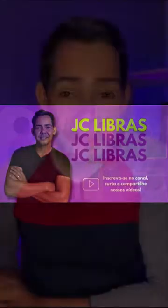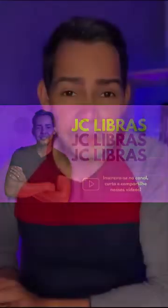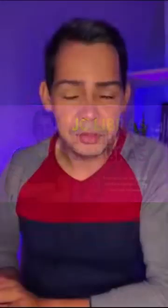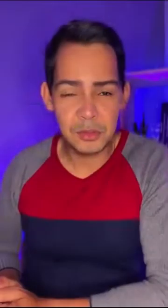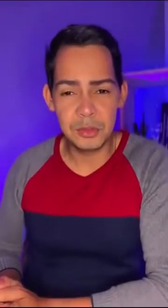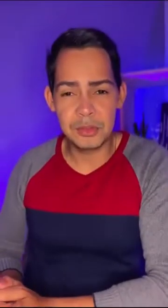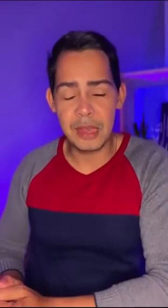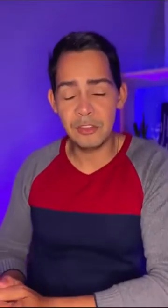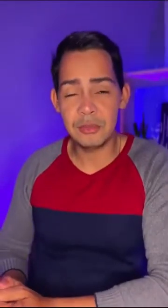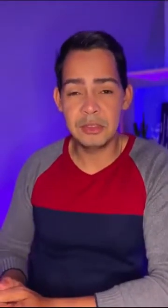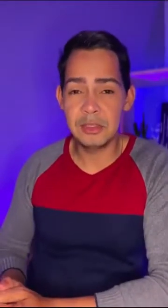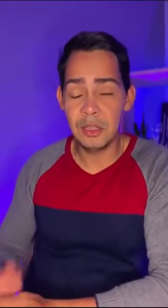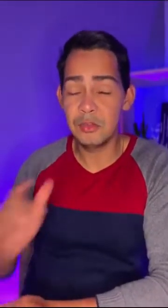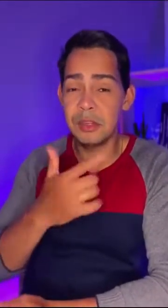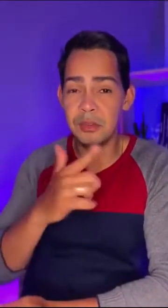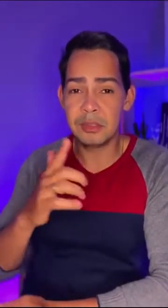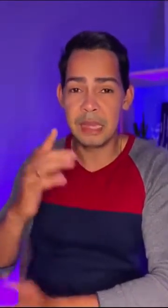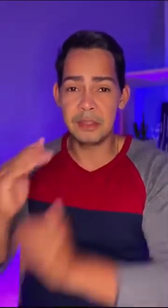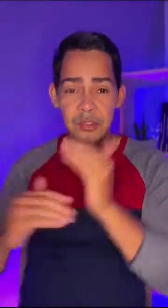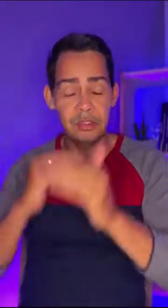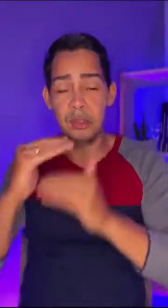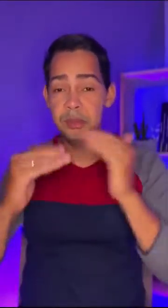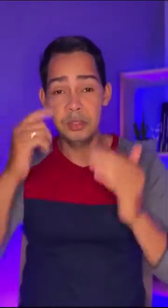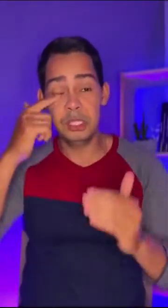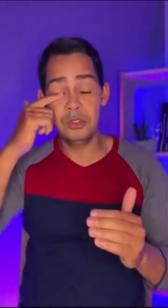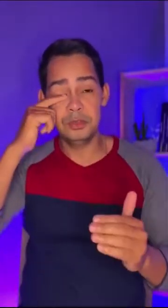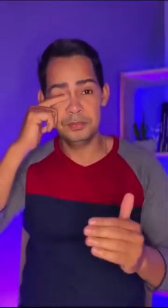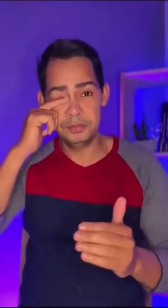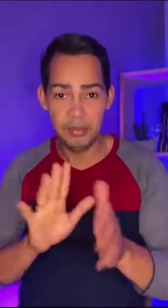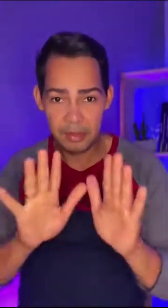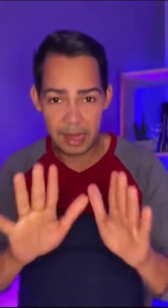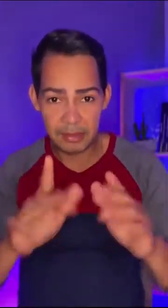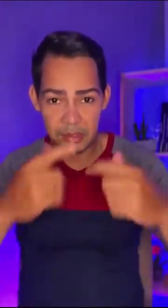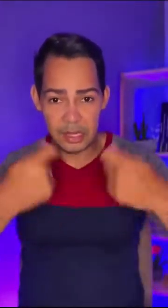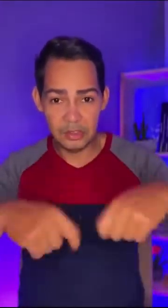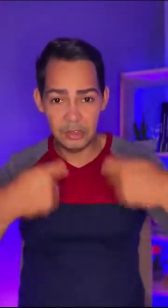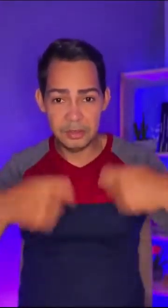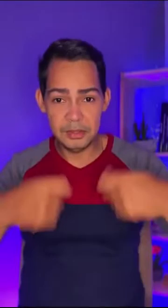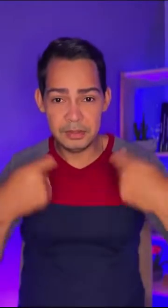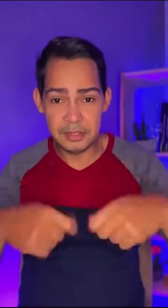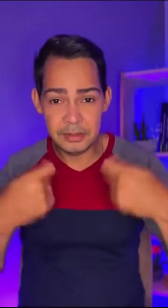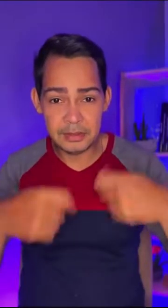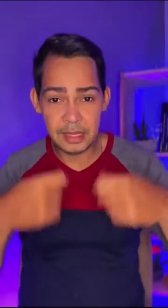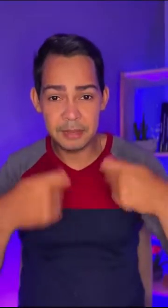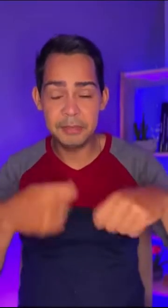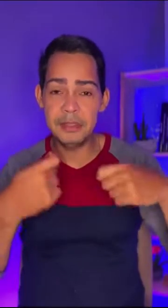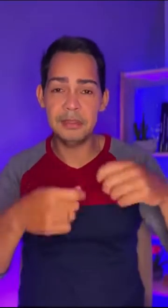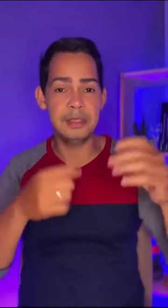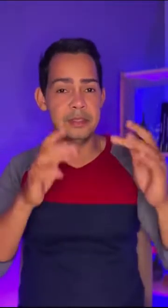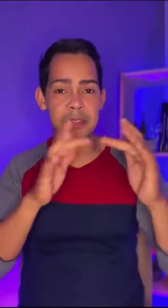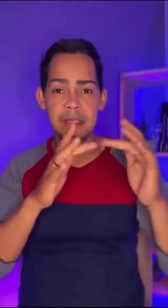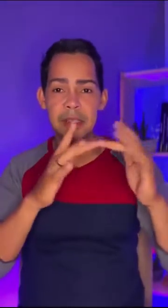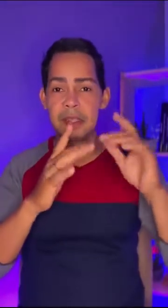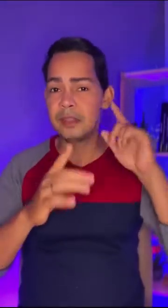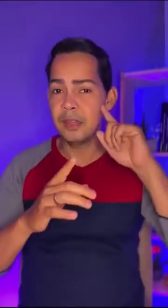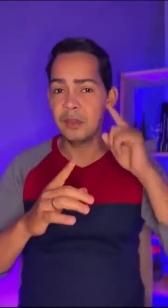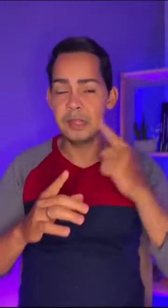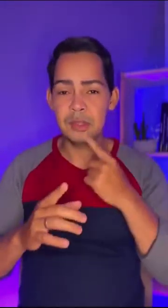Muitas pessoas acham que se não tiver contato a gente não progride. É verdade, a gente precisa ter contato